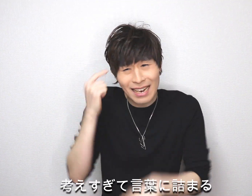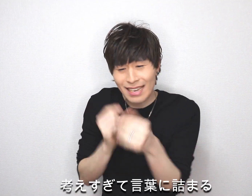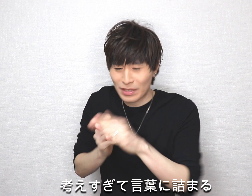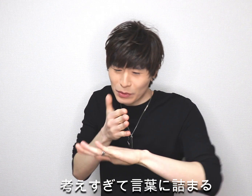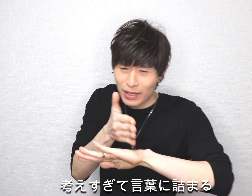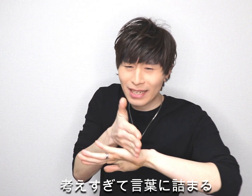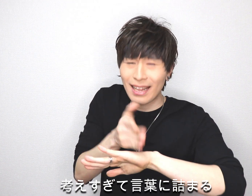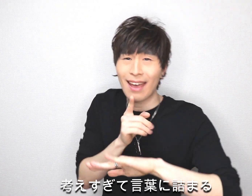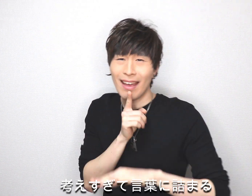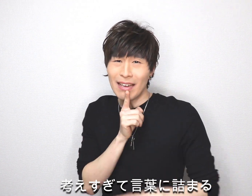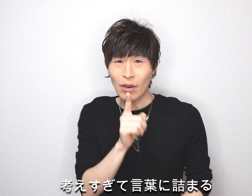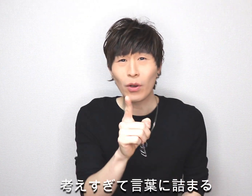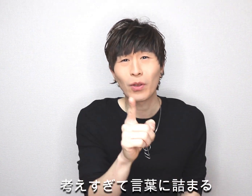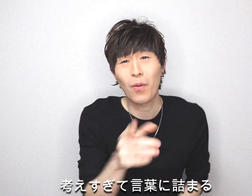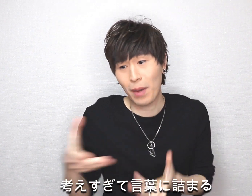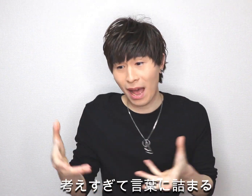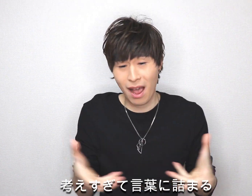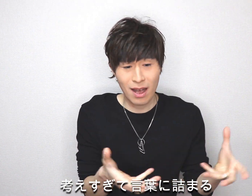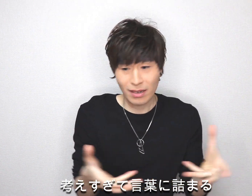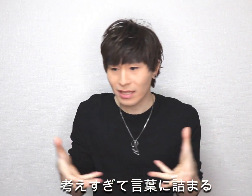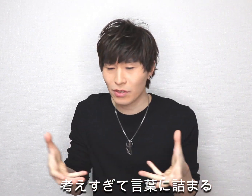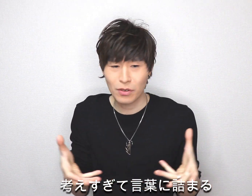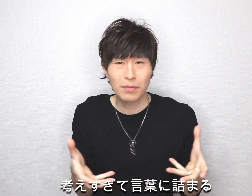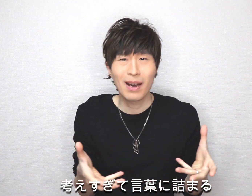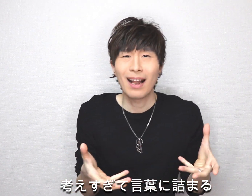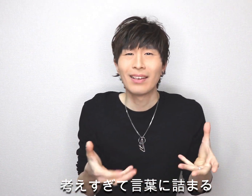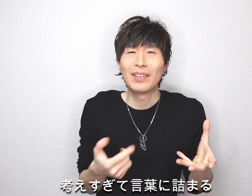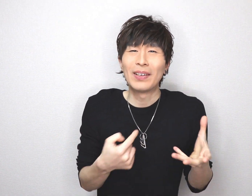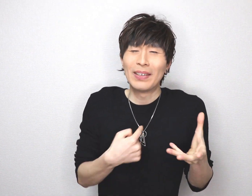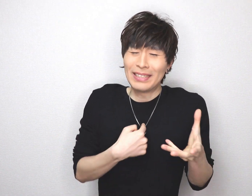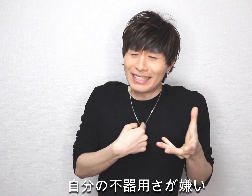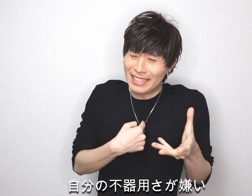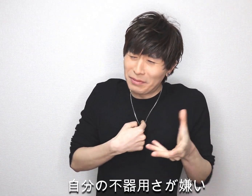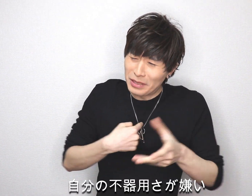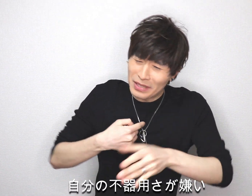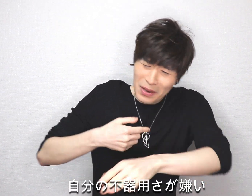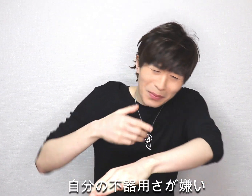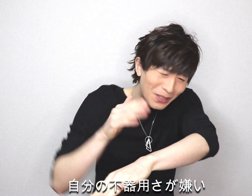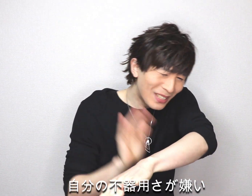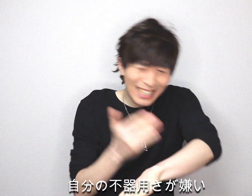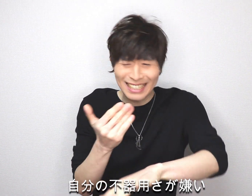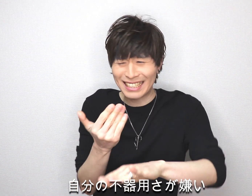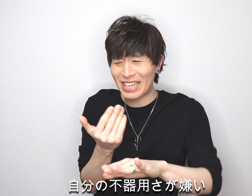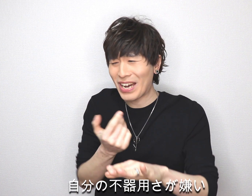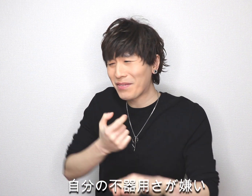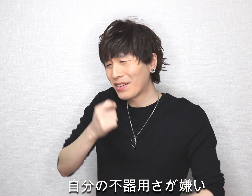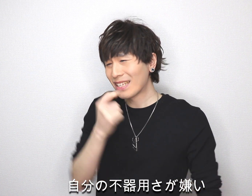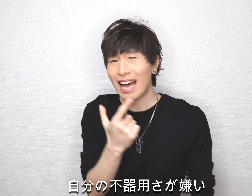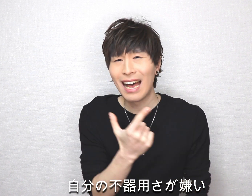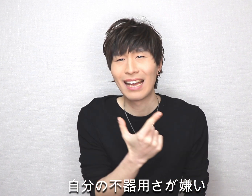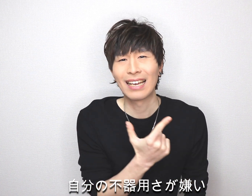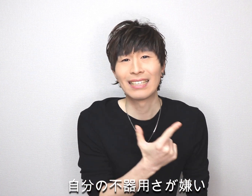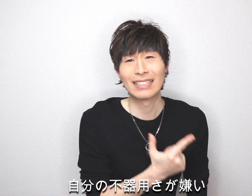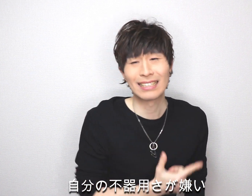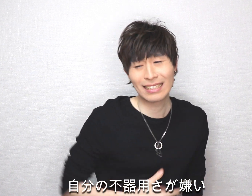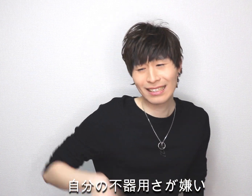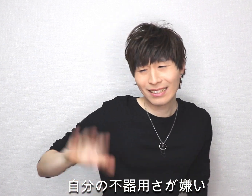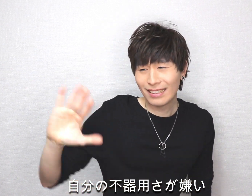考えすぎて言葉に詰まる自分の不器用さが嫌い、